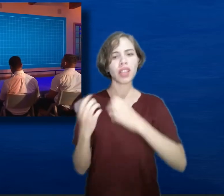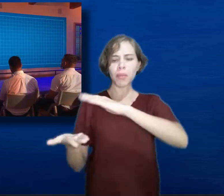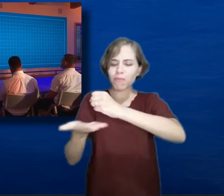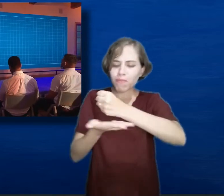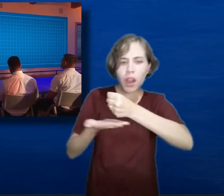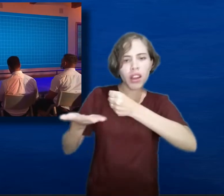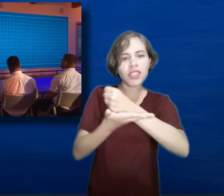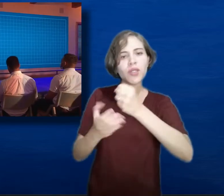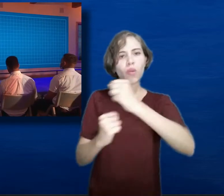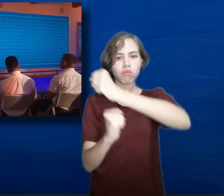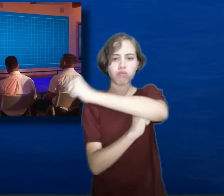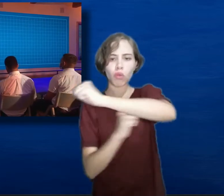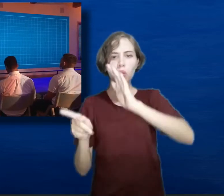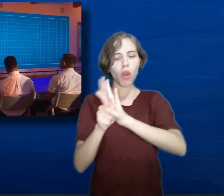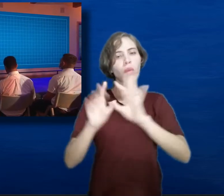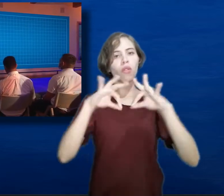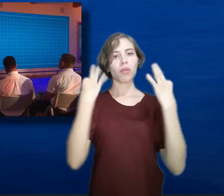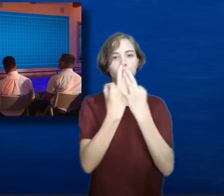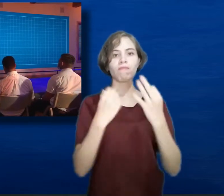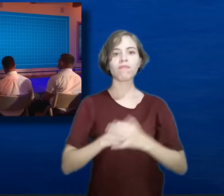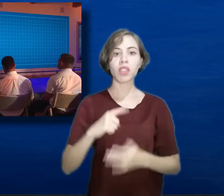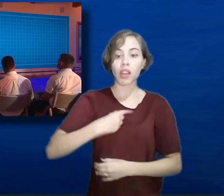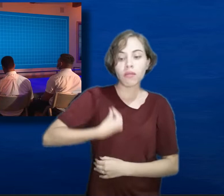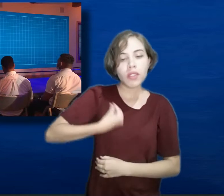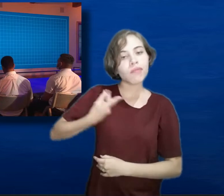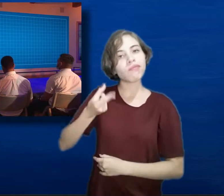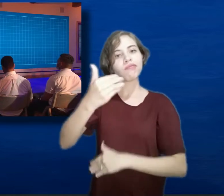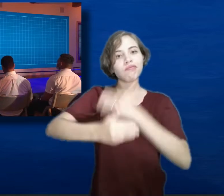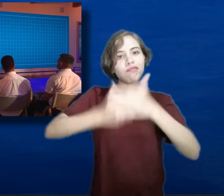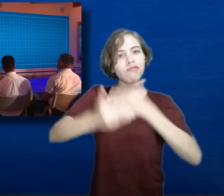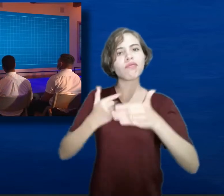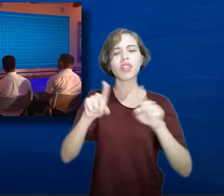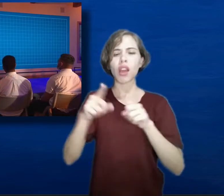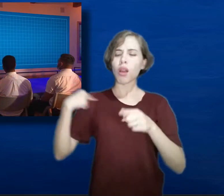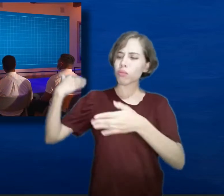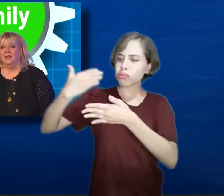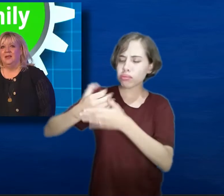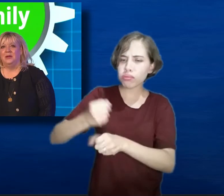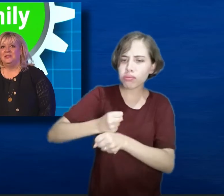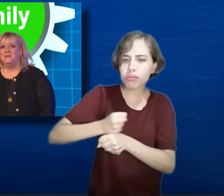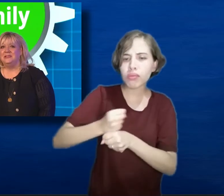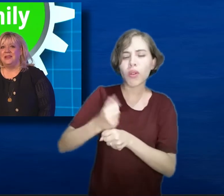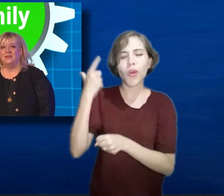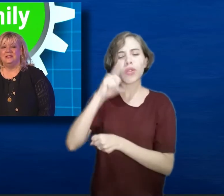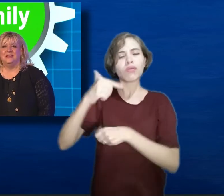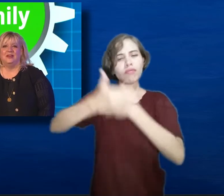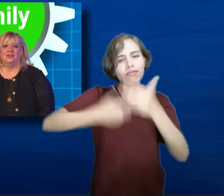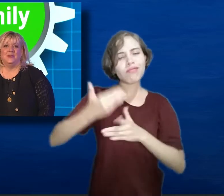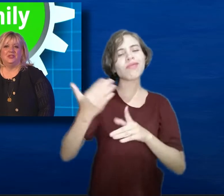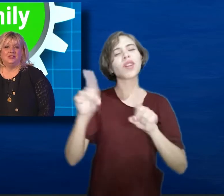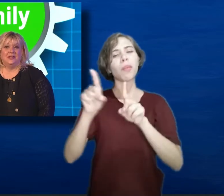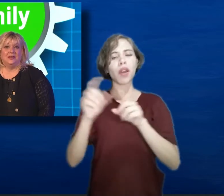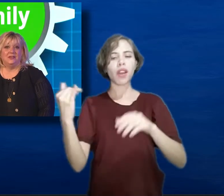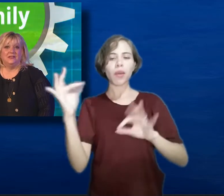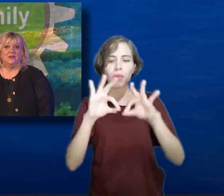família. Nada do que vocês têm é mais precioso. É o relacionamento familiar que levarão para a vida futura. Muito